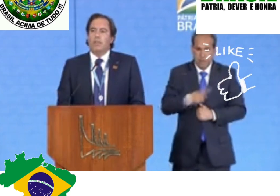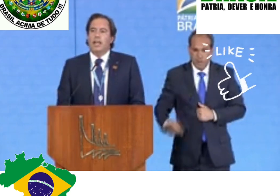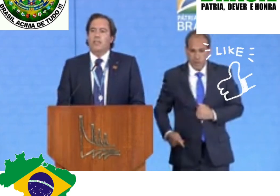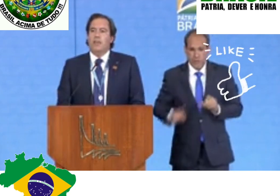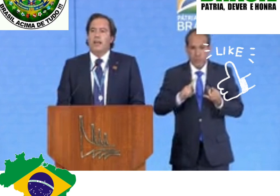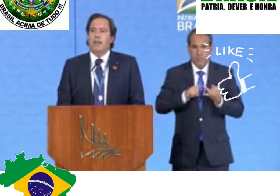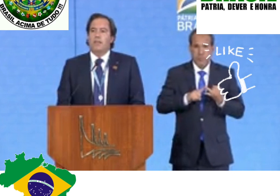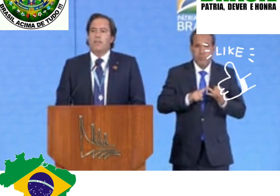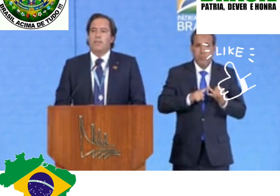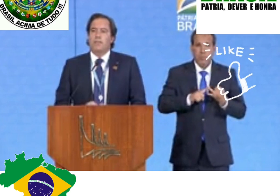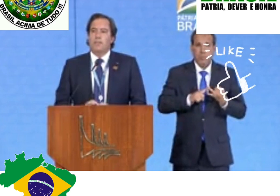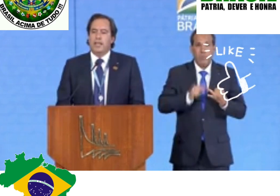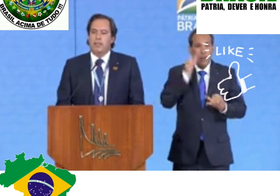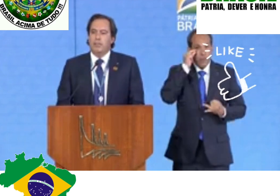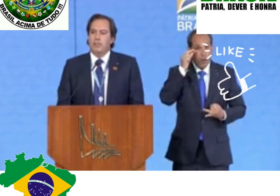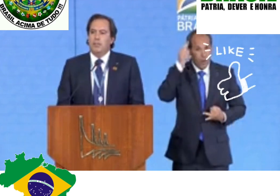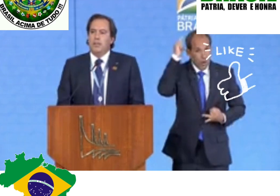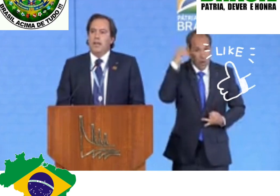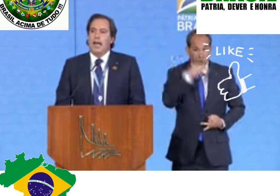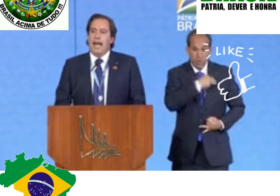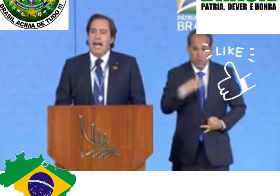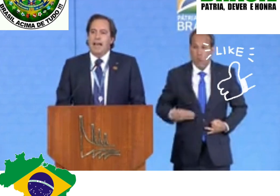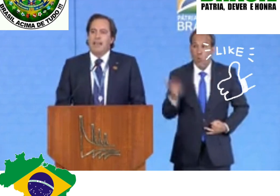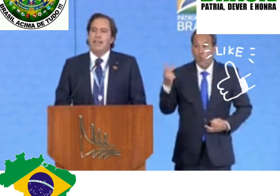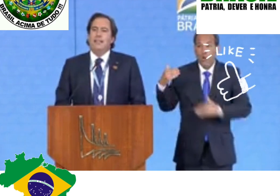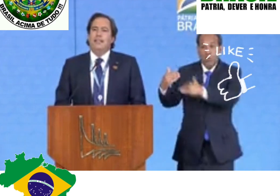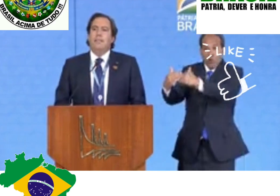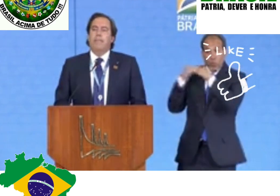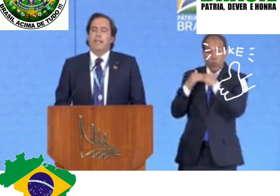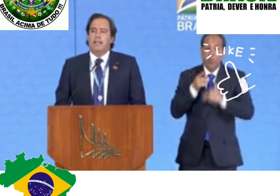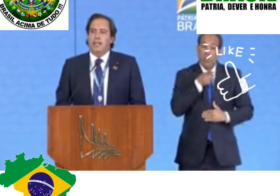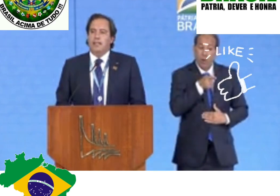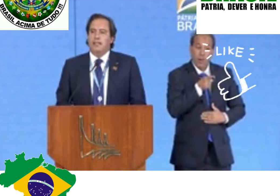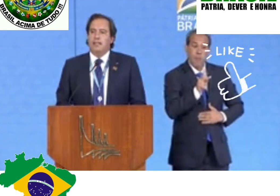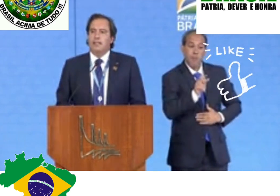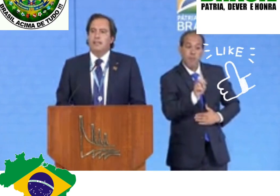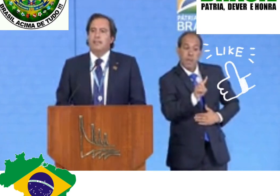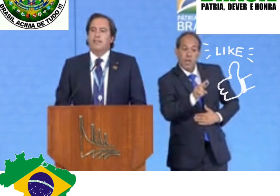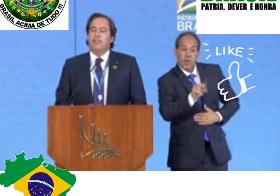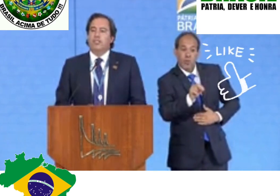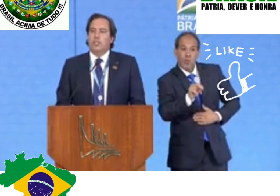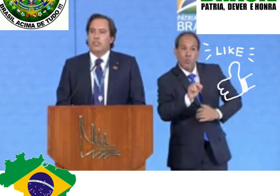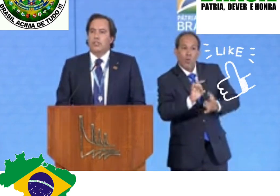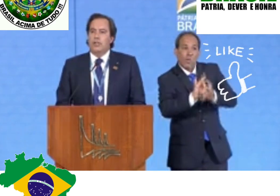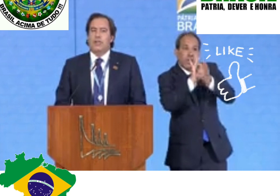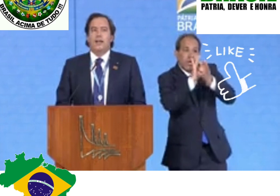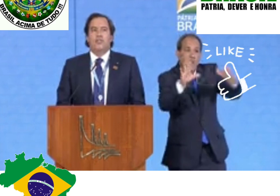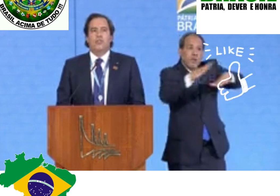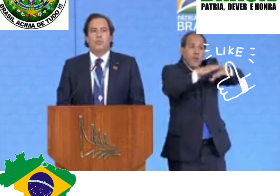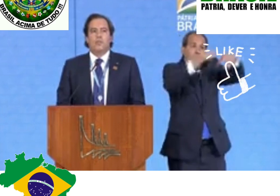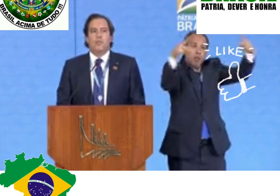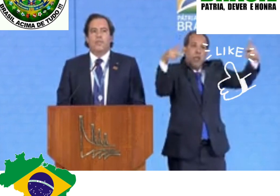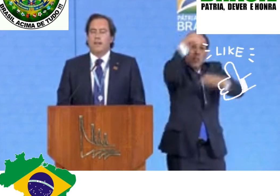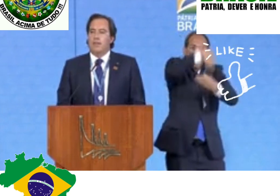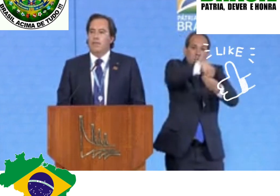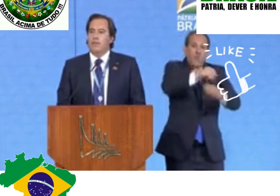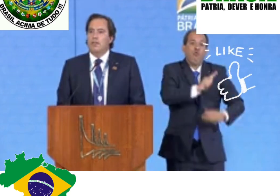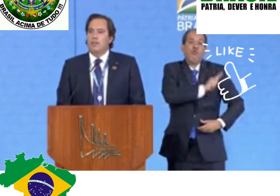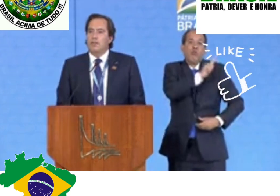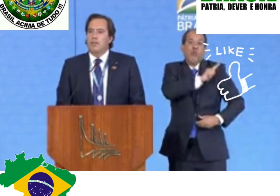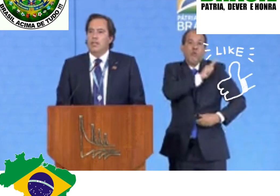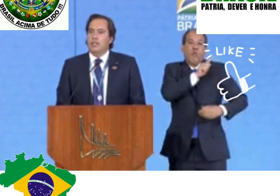ministro Paulo Guedes falaram, Pedro, há independência de gestão na Caixa Econômica